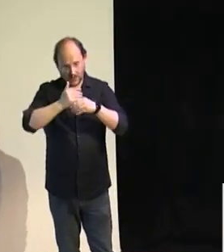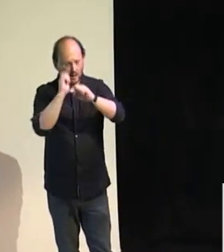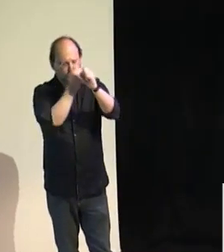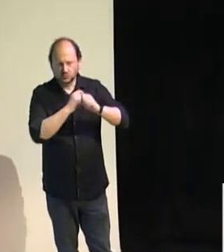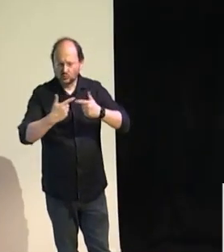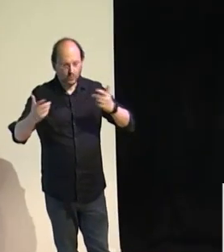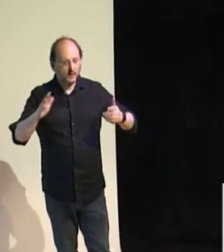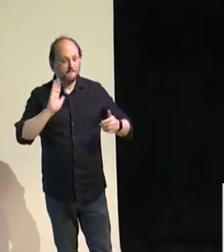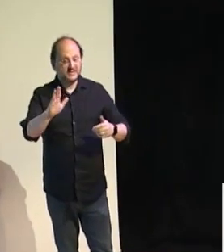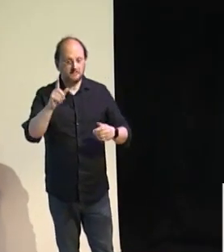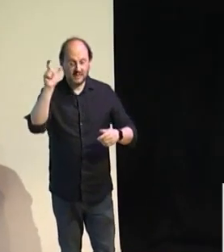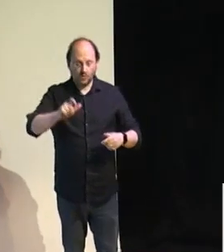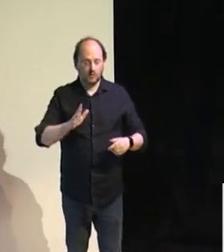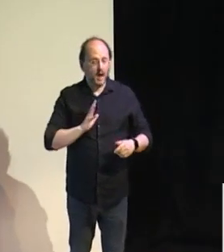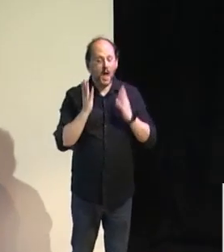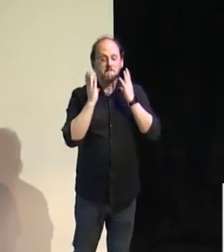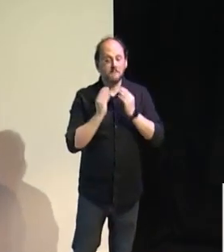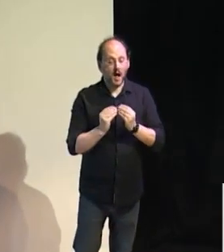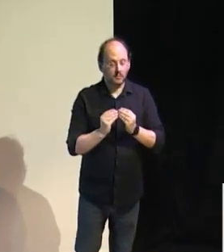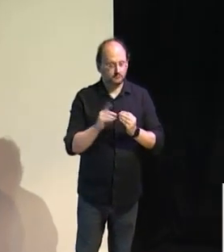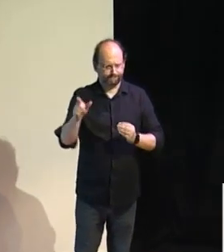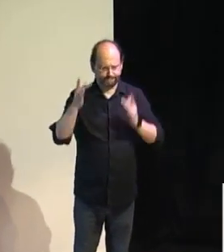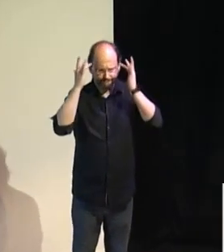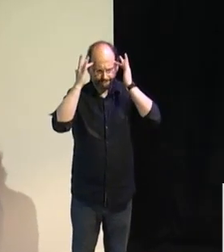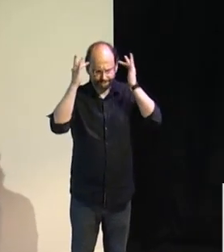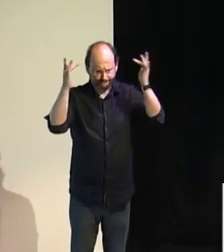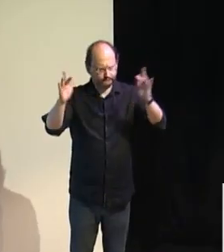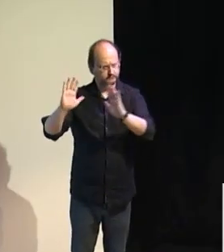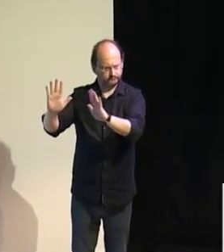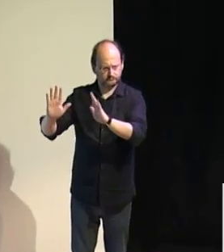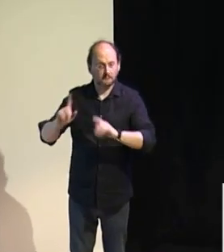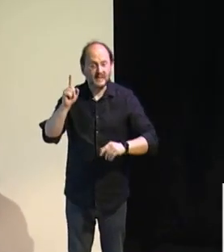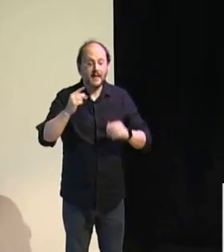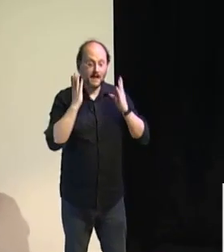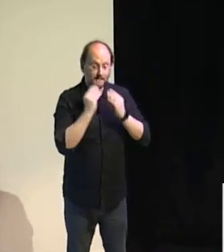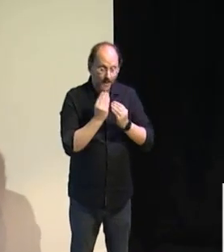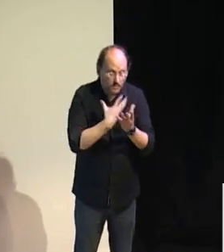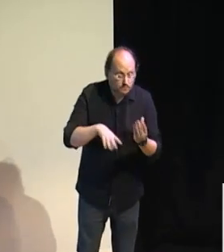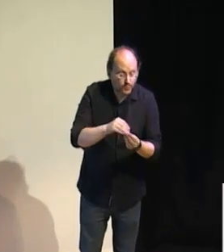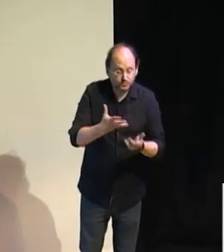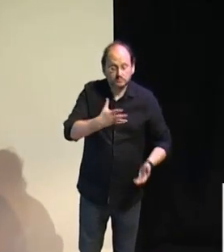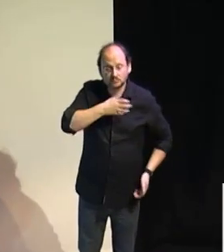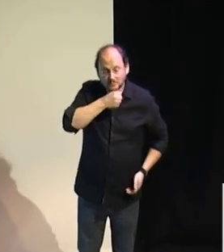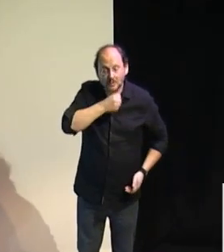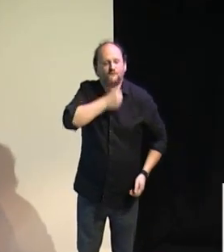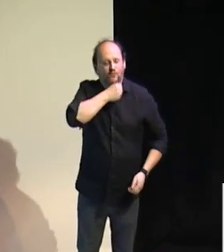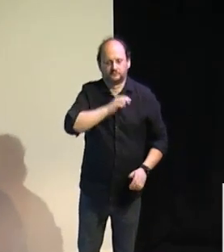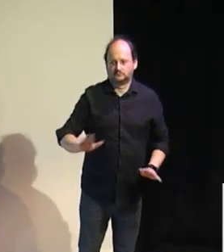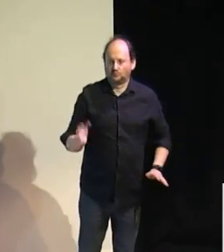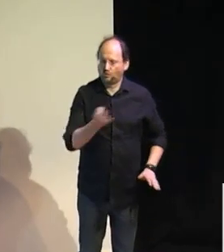où la personne tient sa barbiche et la tire vers le bas. Et en fait, cette barbiche, elle signifie